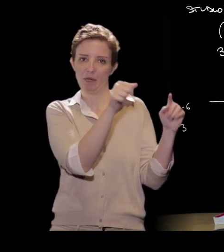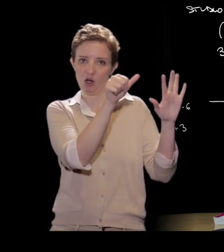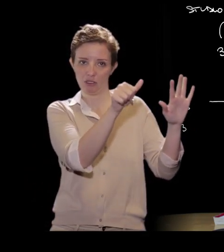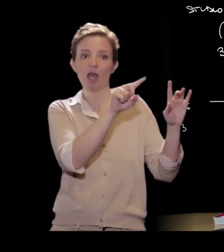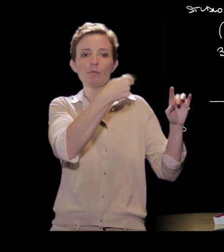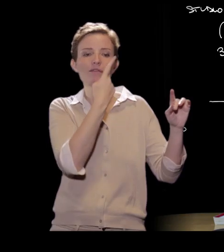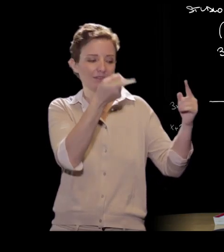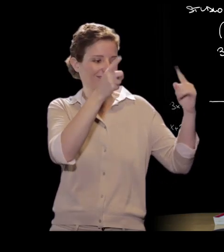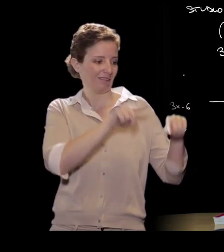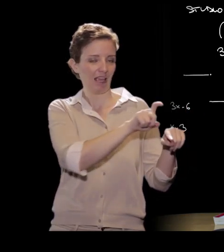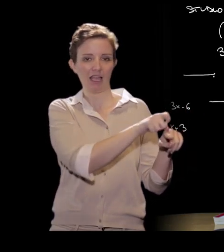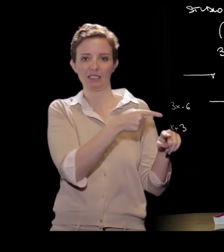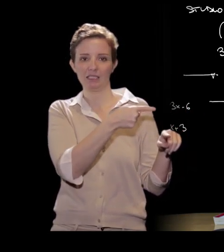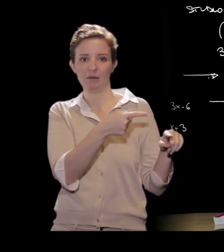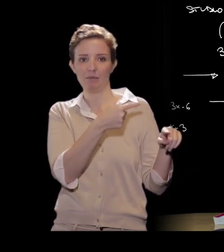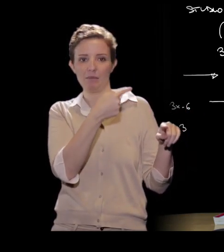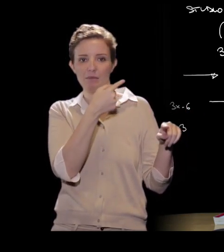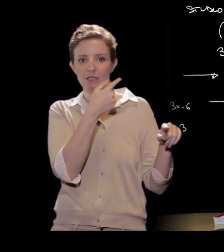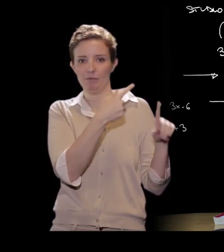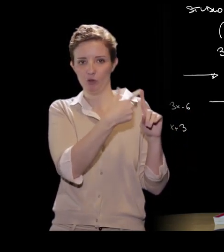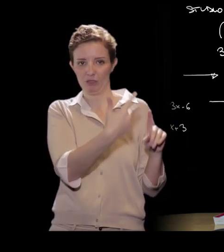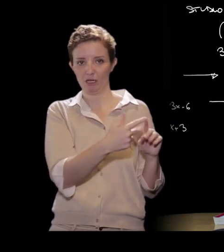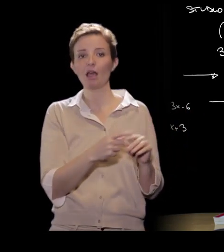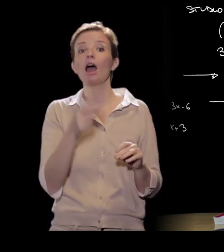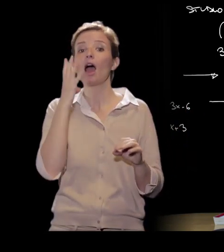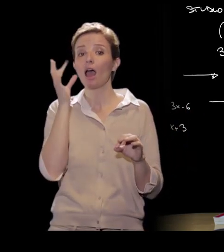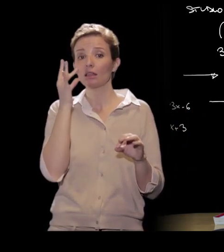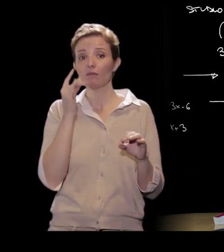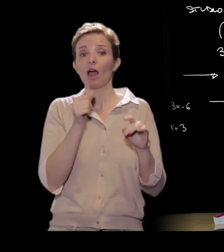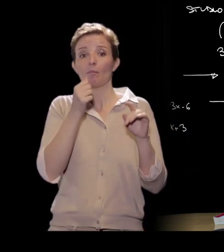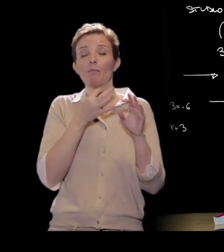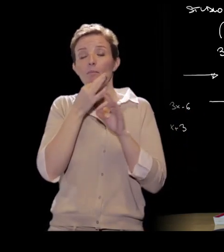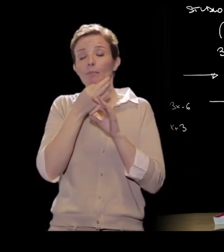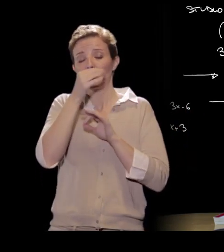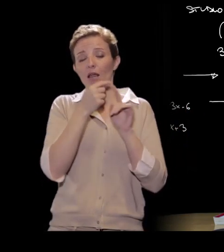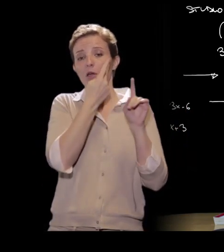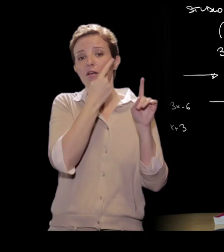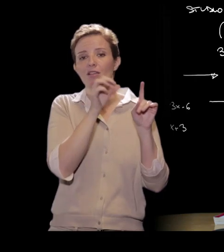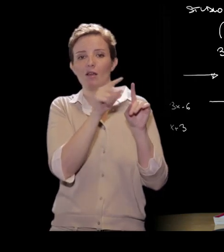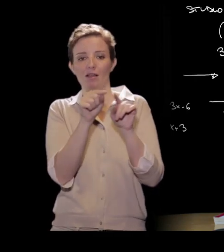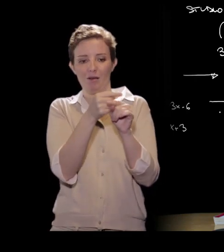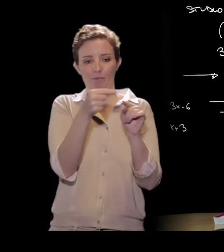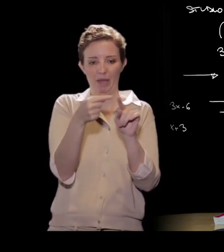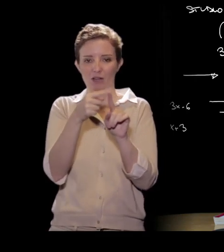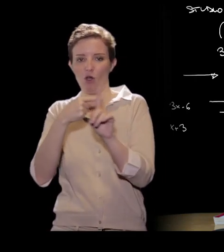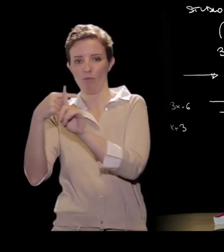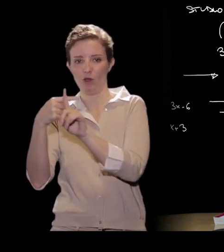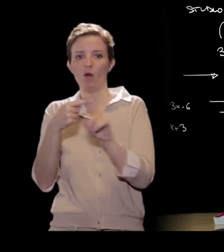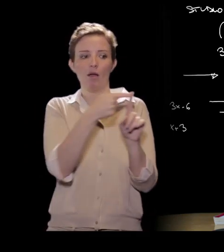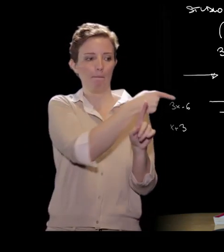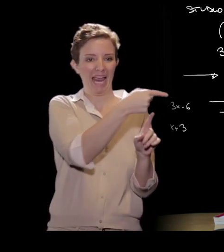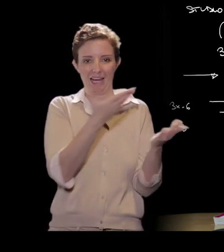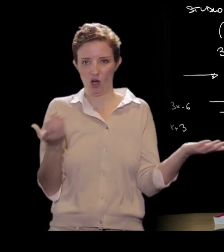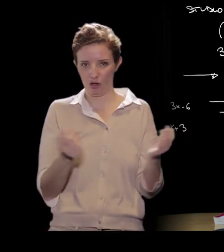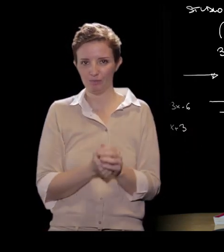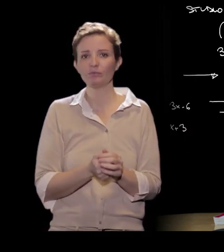336 abbiamo detto che è positivo quando hicks maggiore di due quindi qui sarà positivo qui sarà negativo e qui sarà negativo in